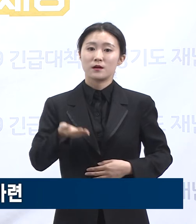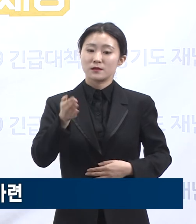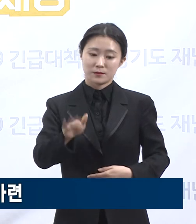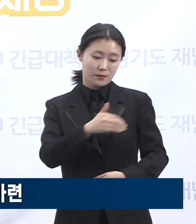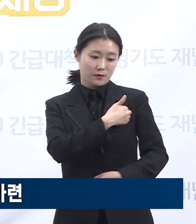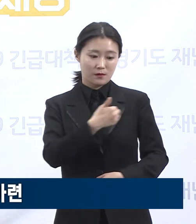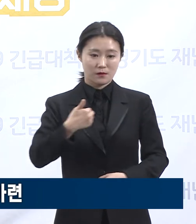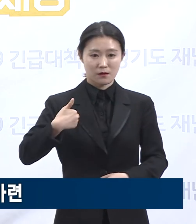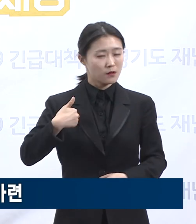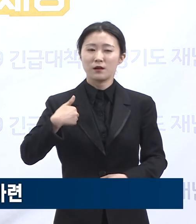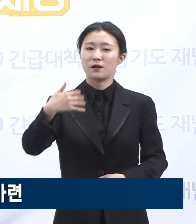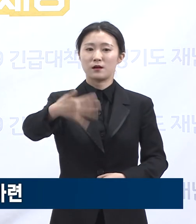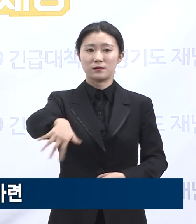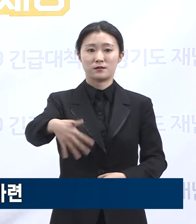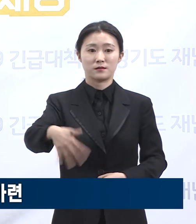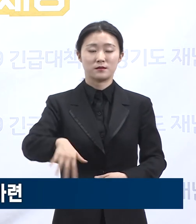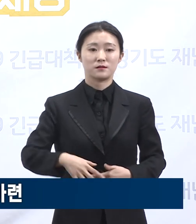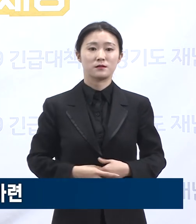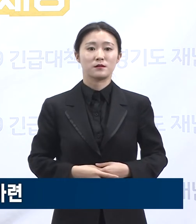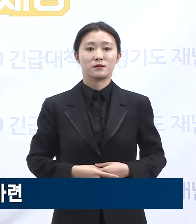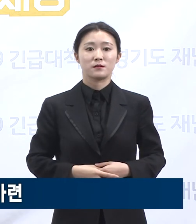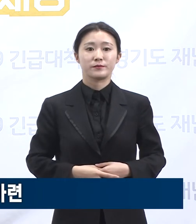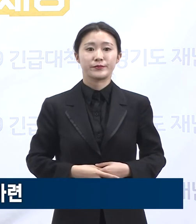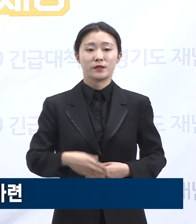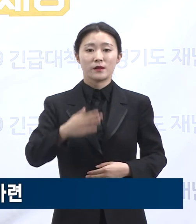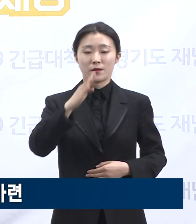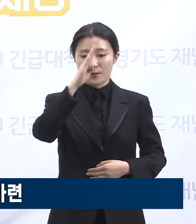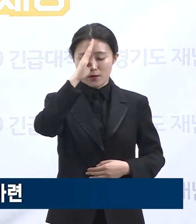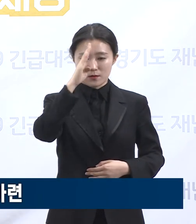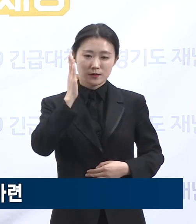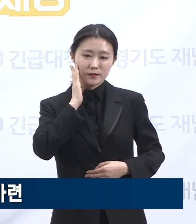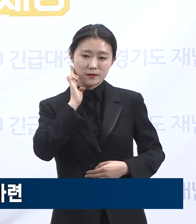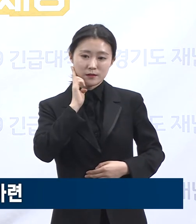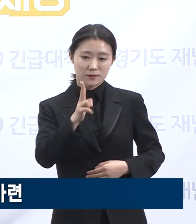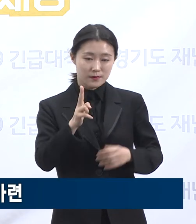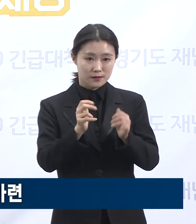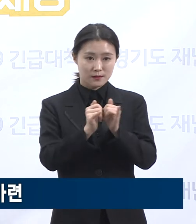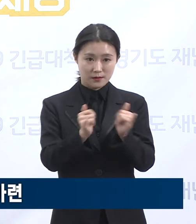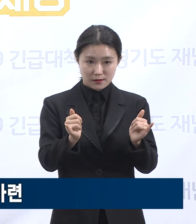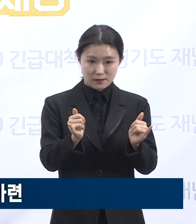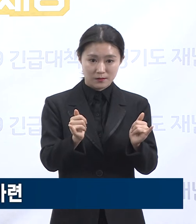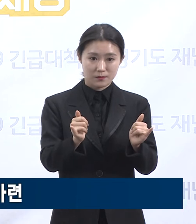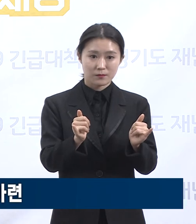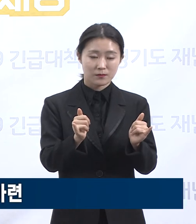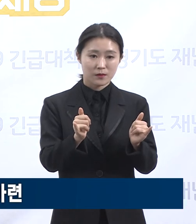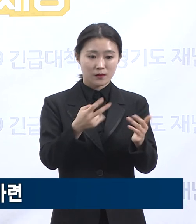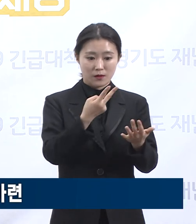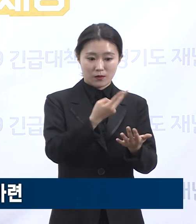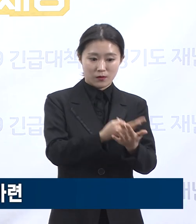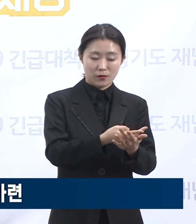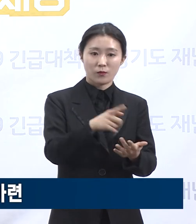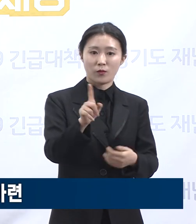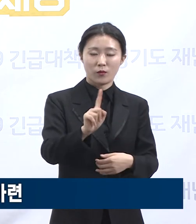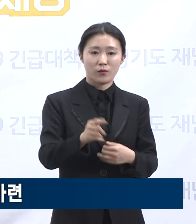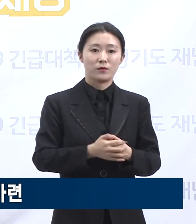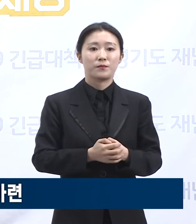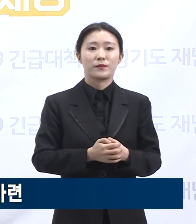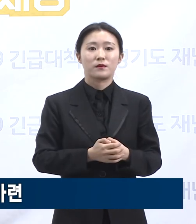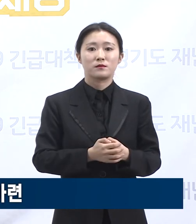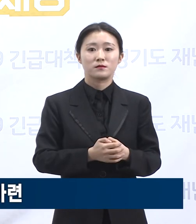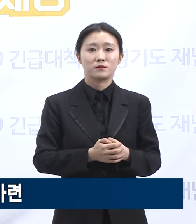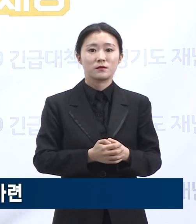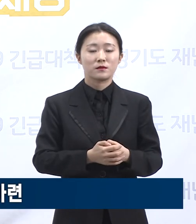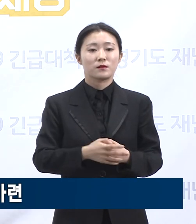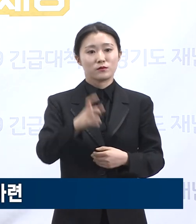대구 경북 지역의 중환자 진료를 돕기 위해 10병상을 사용하였고, 분당재생병원 관련 환자를 위해서 4병상, 그리고 군포